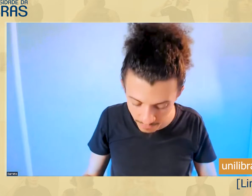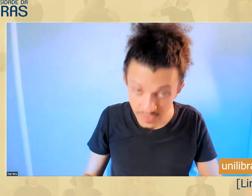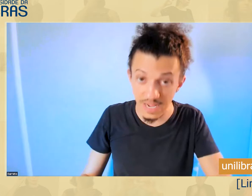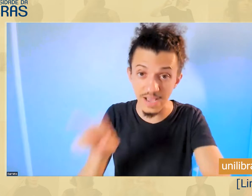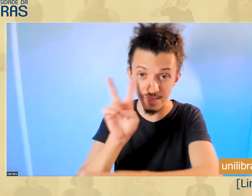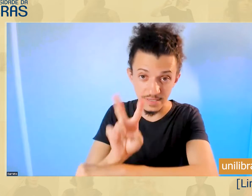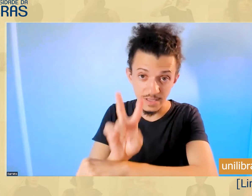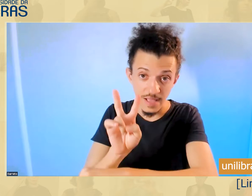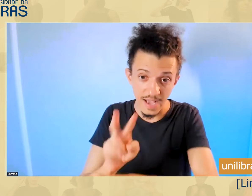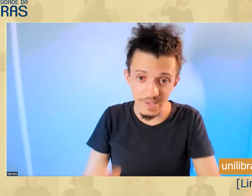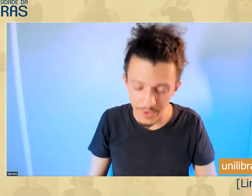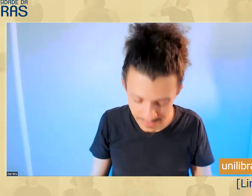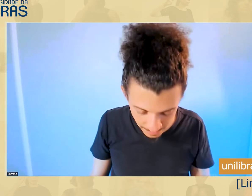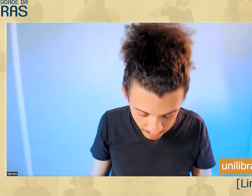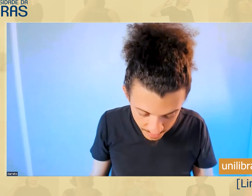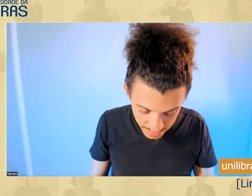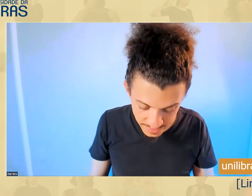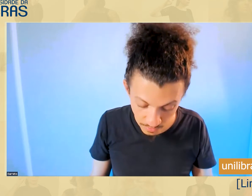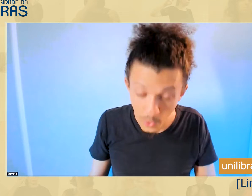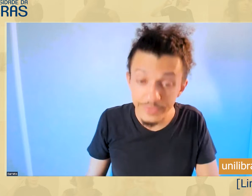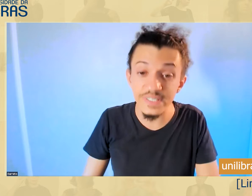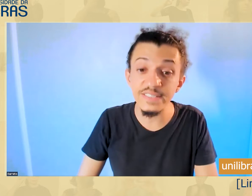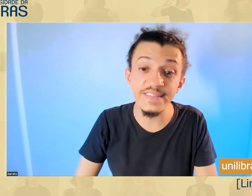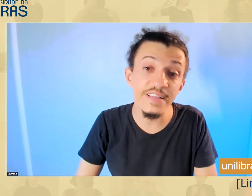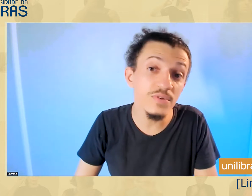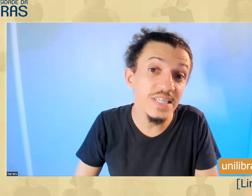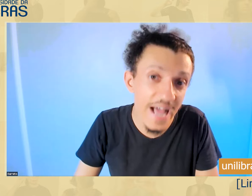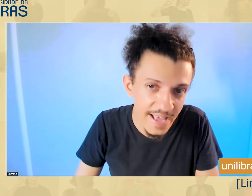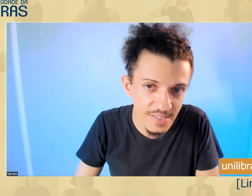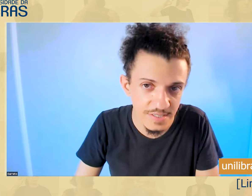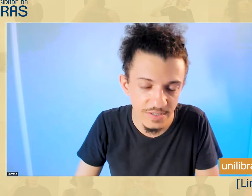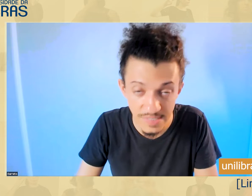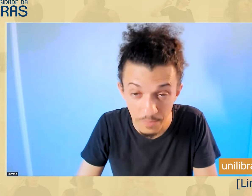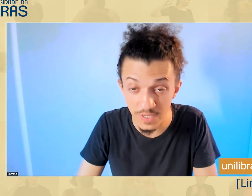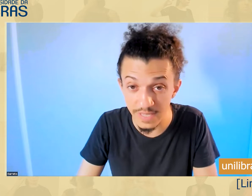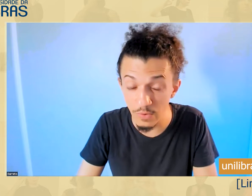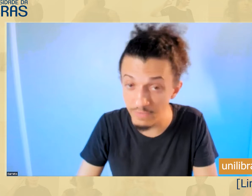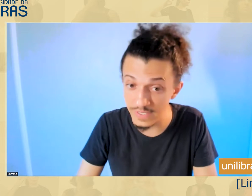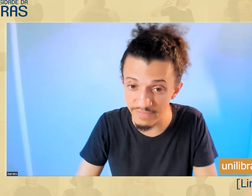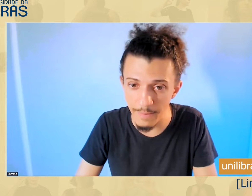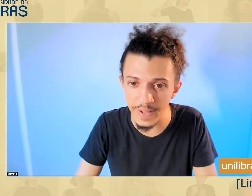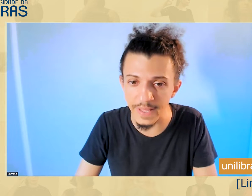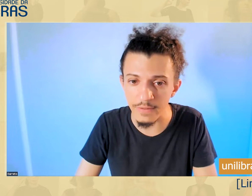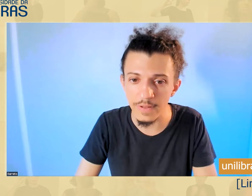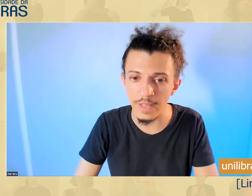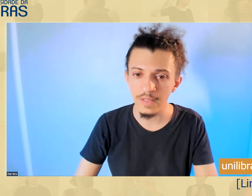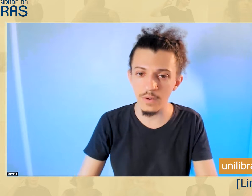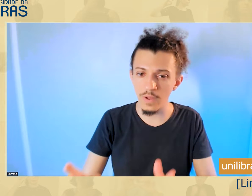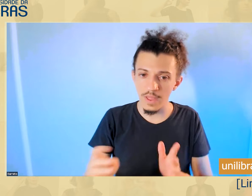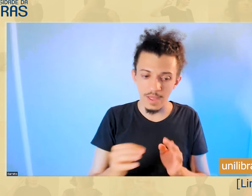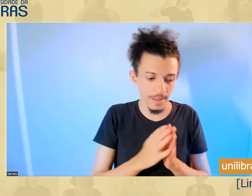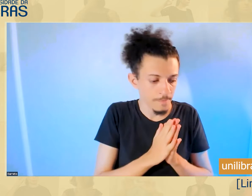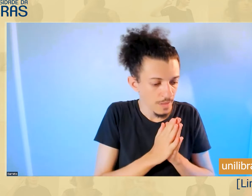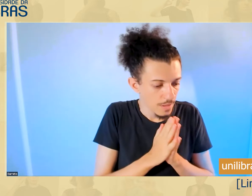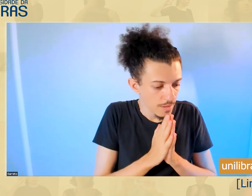aprendendo novos sinais. Aqui, por exemplo, são 871 sinais de exemplos que tem no livro que você vai aprendendo.